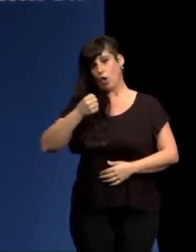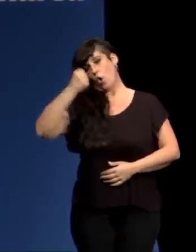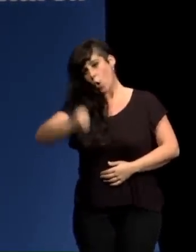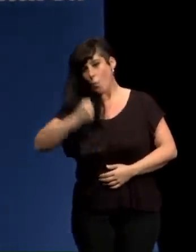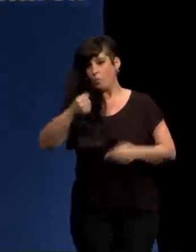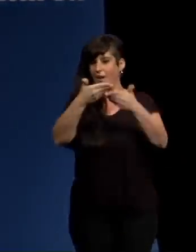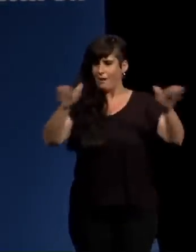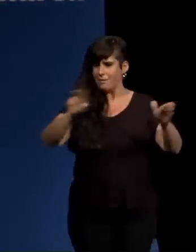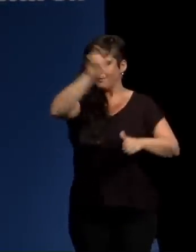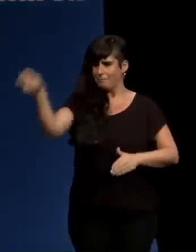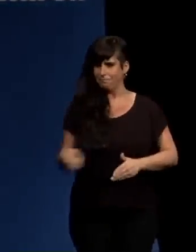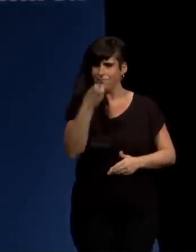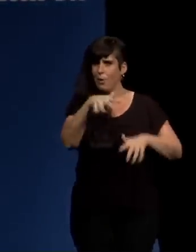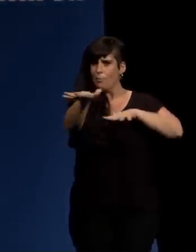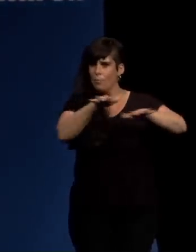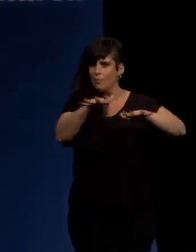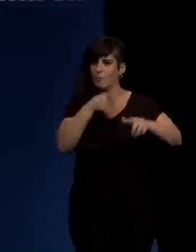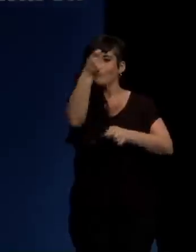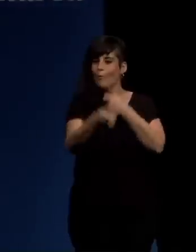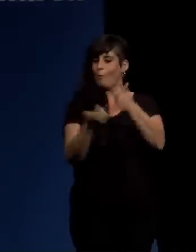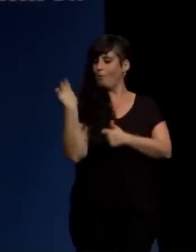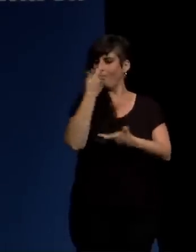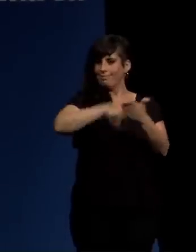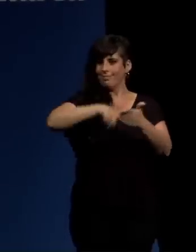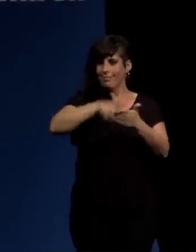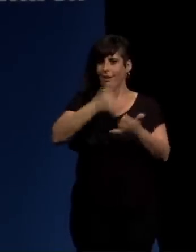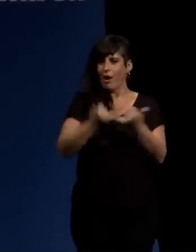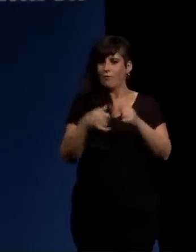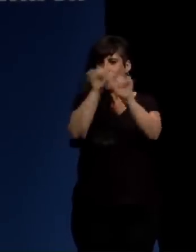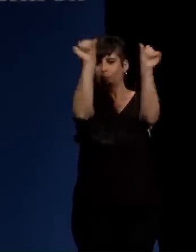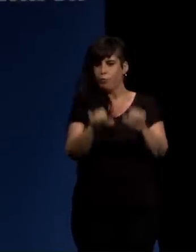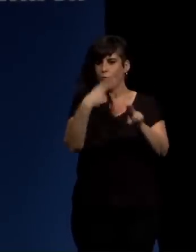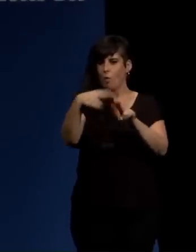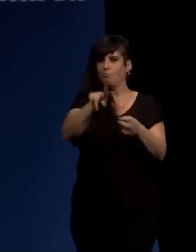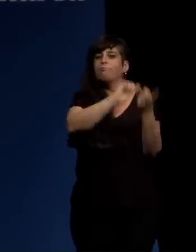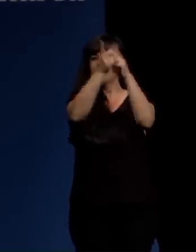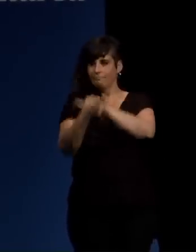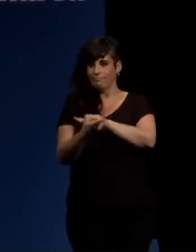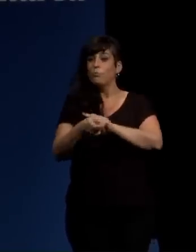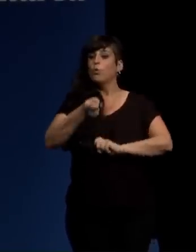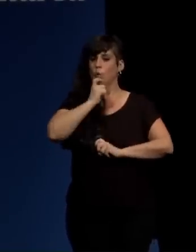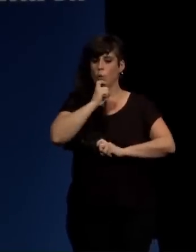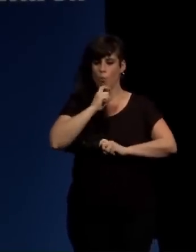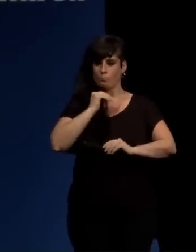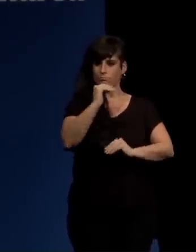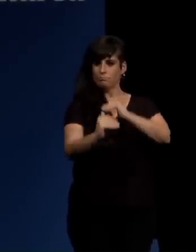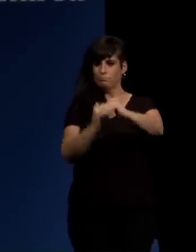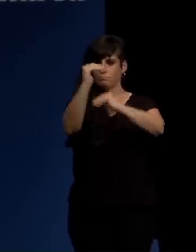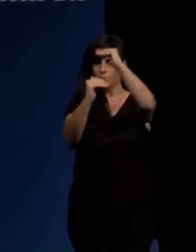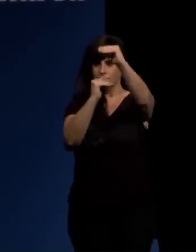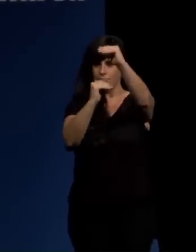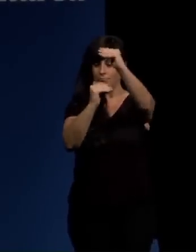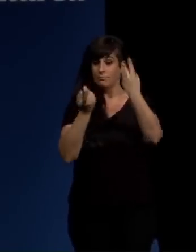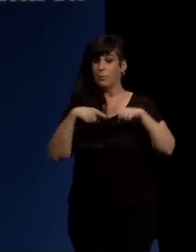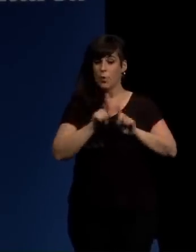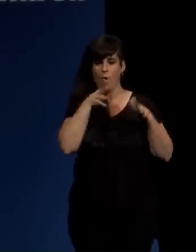hai uns meses cambiaran a forma e o fondo de facer a política dende abaixo, que é o que agora